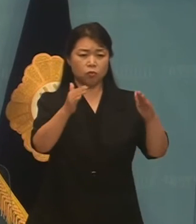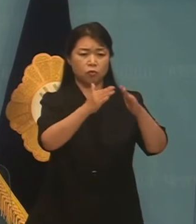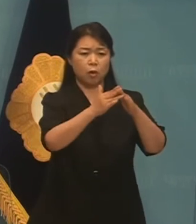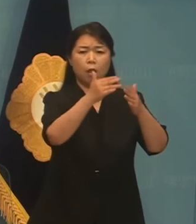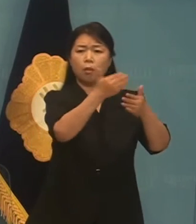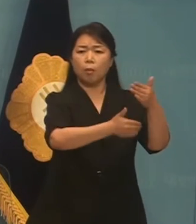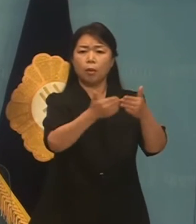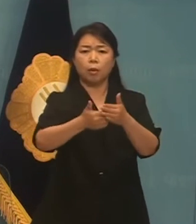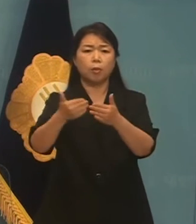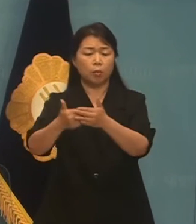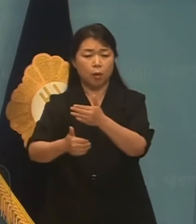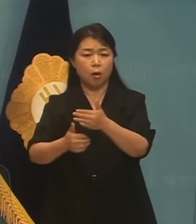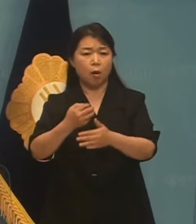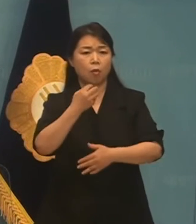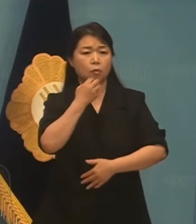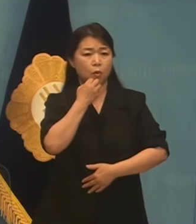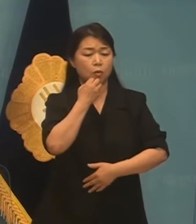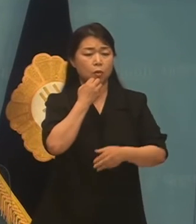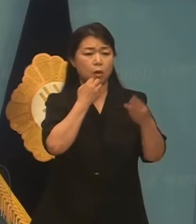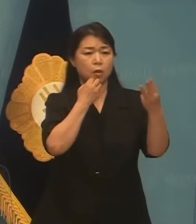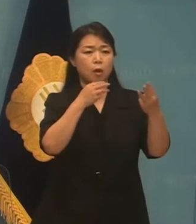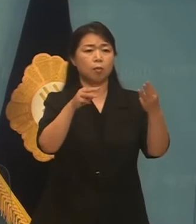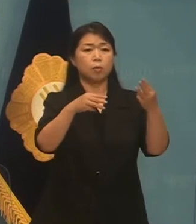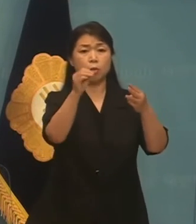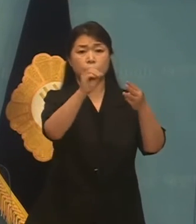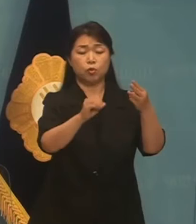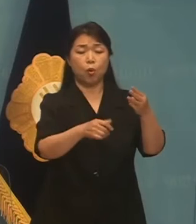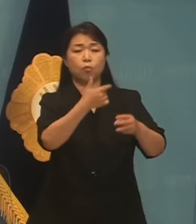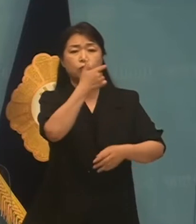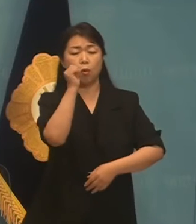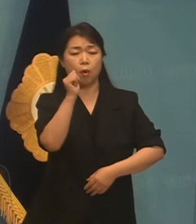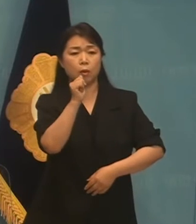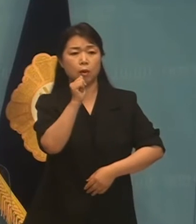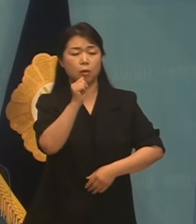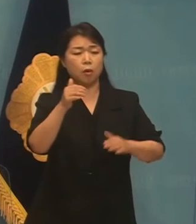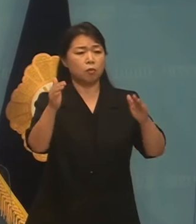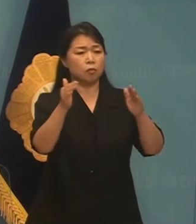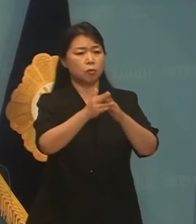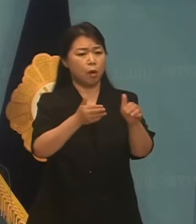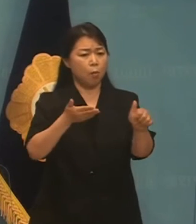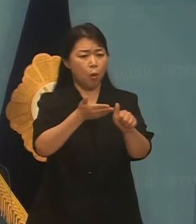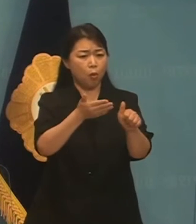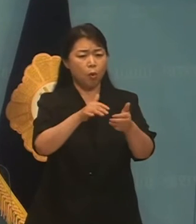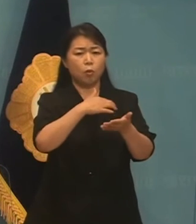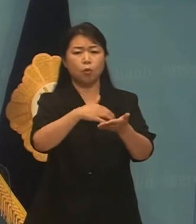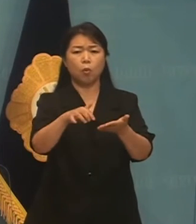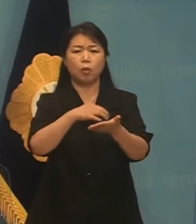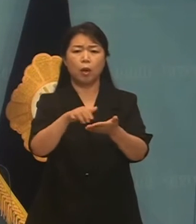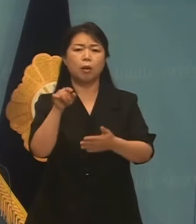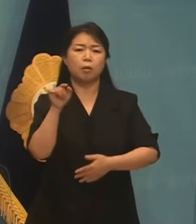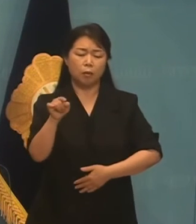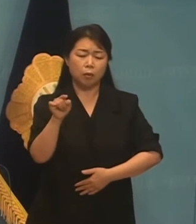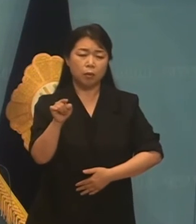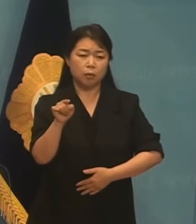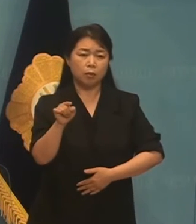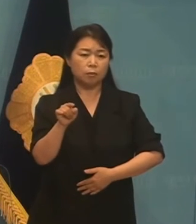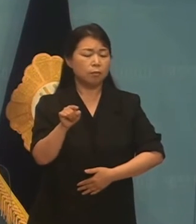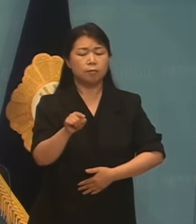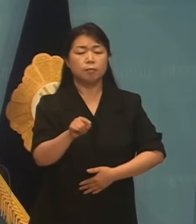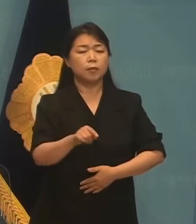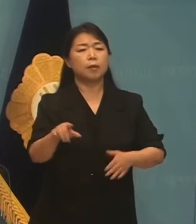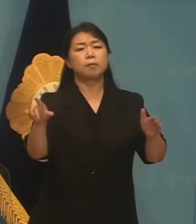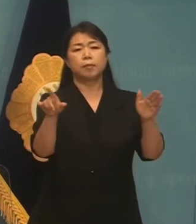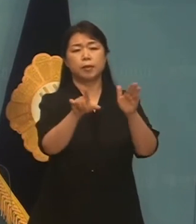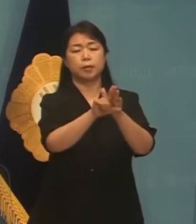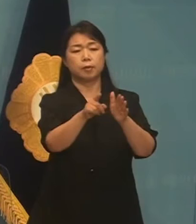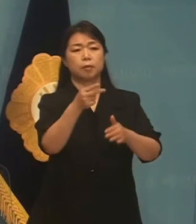남아들고 서울은 3%만 부족하다는 주택 보급률 통계는 그래서 전혀